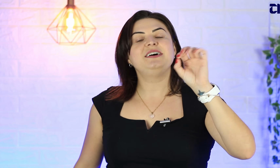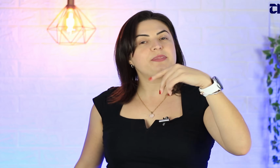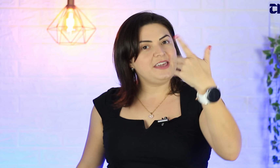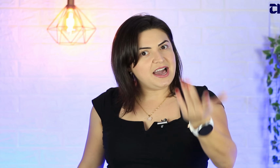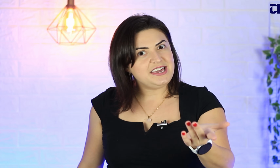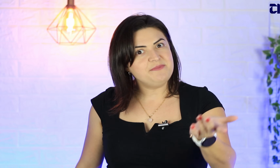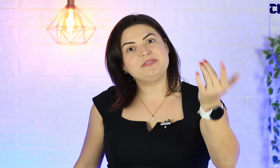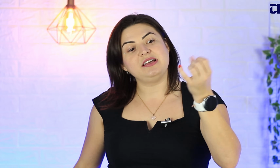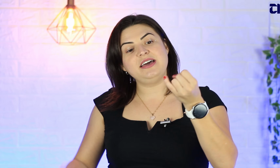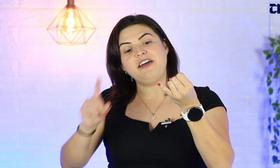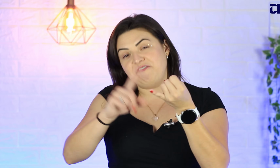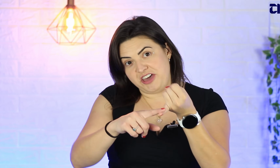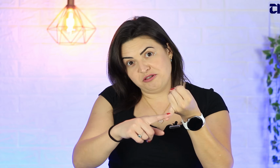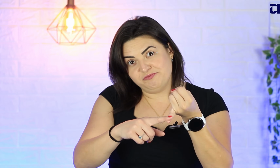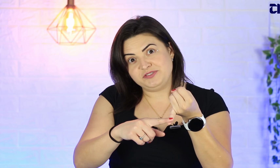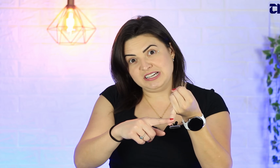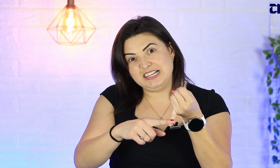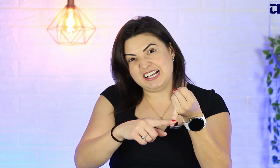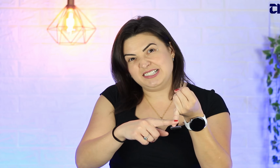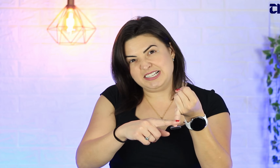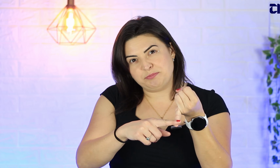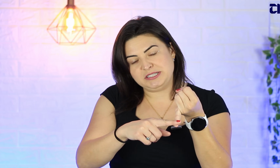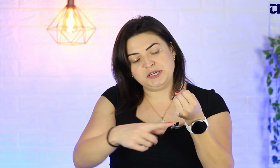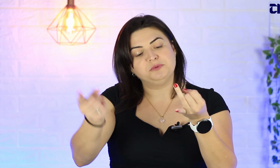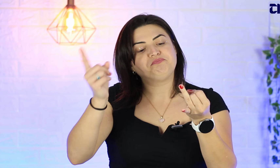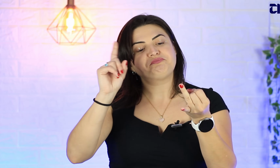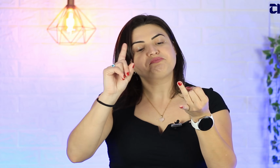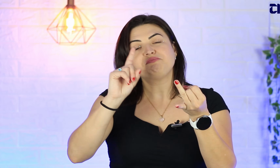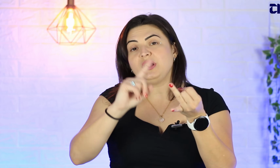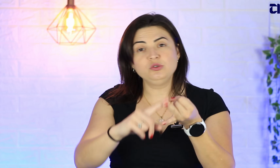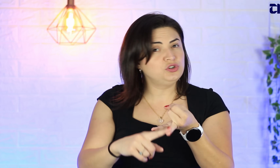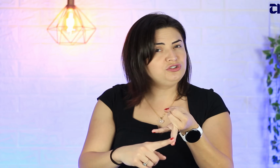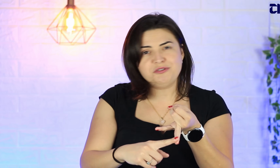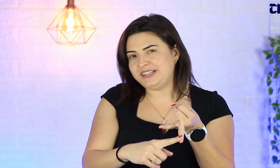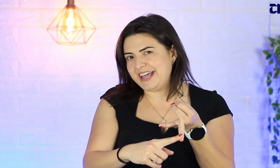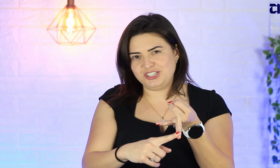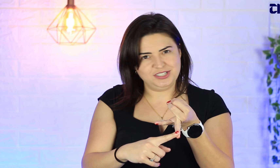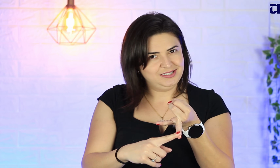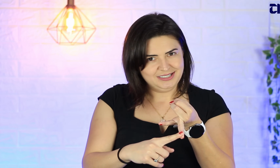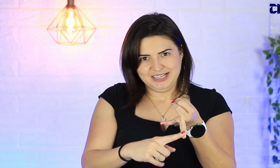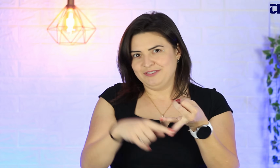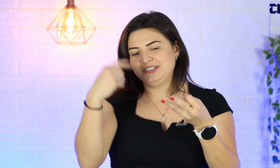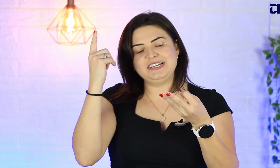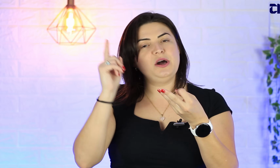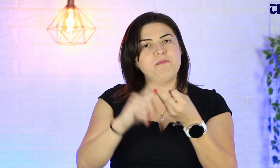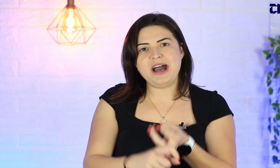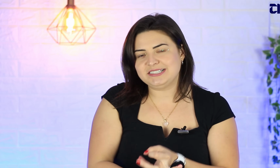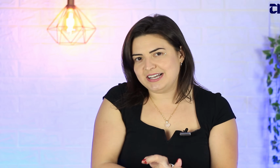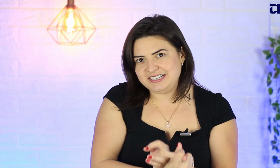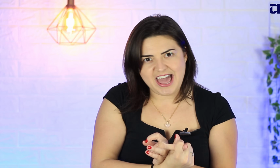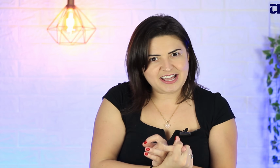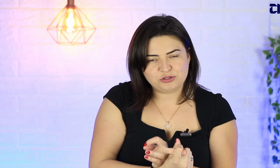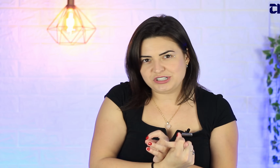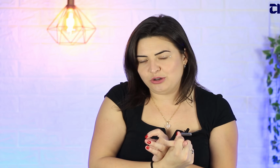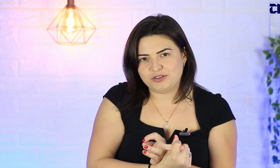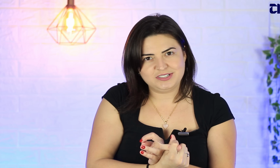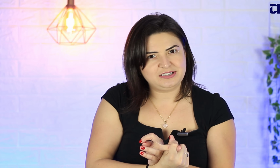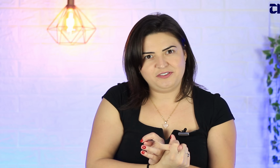E aí, é feio sinalizar sem expressão. O surdo não entende. Você não passa a ideia total do que você está